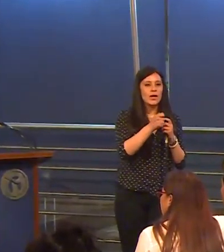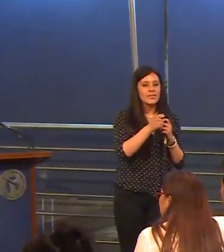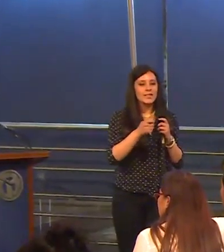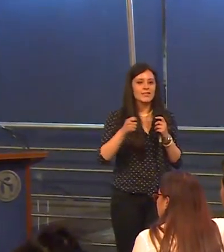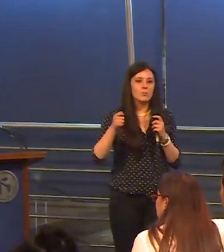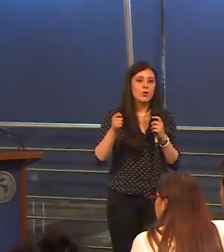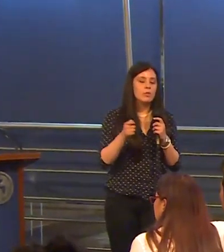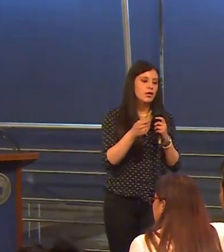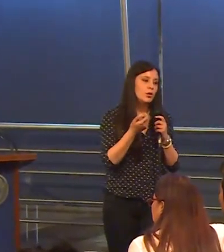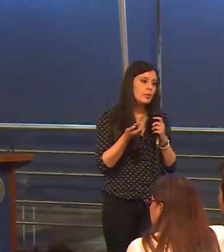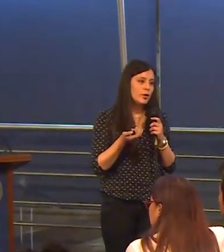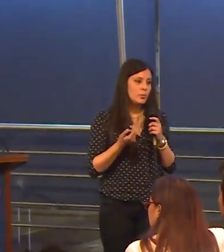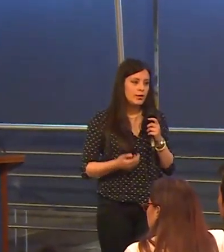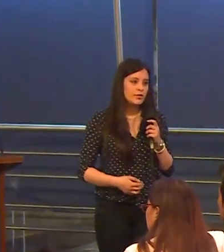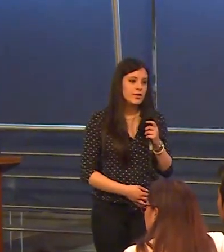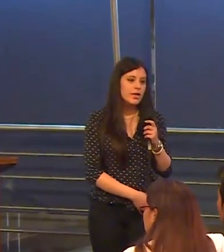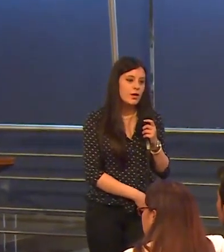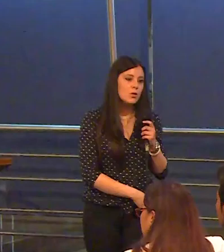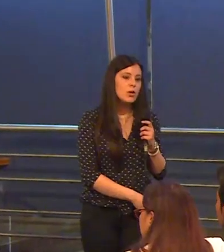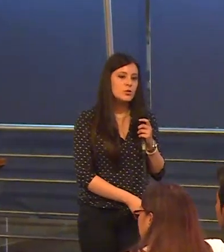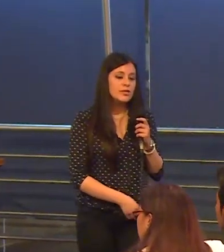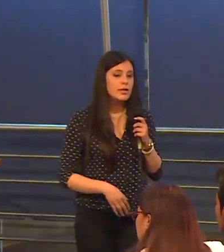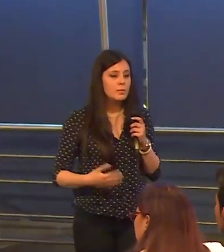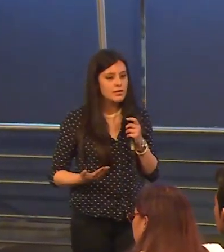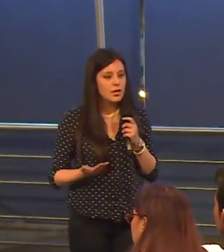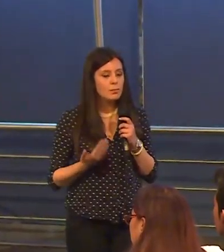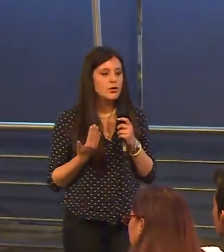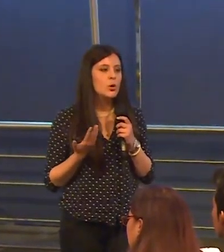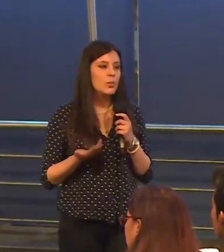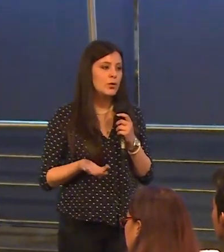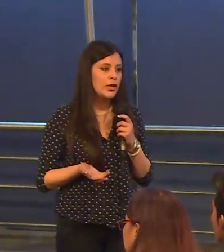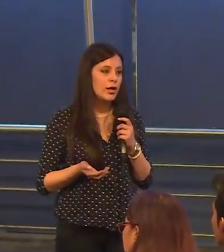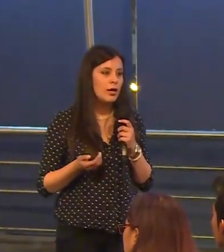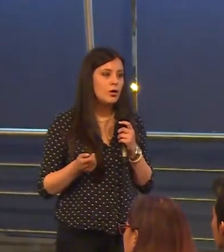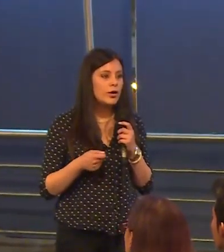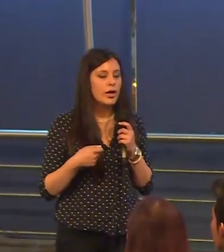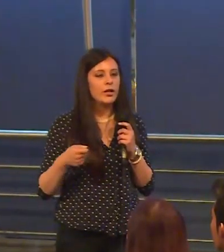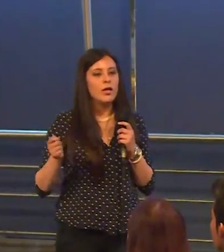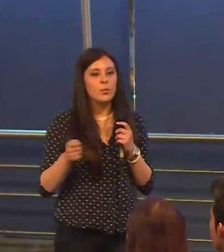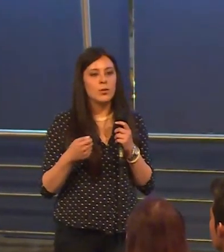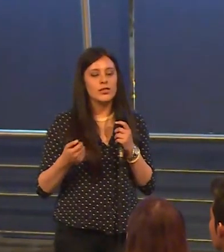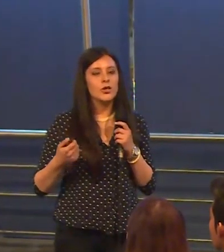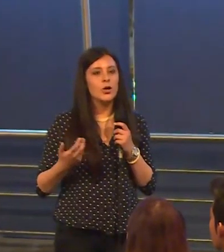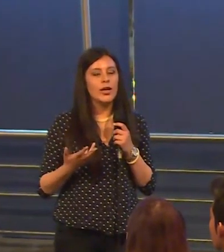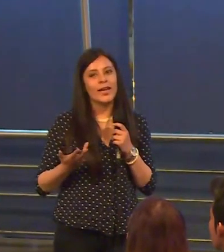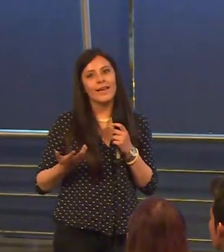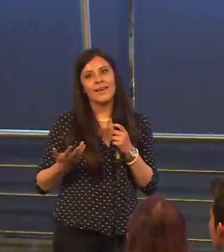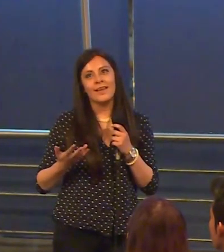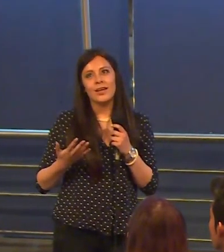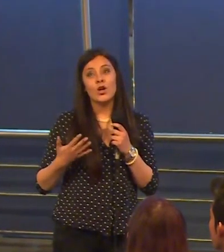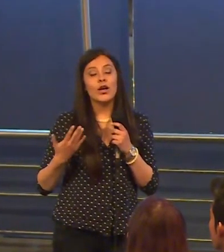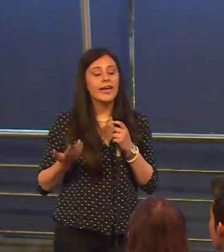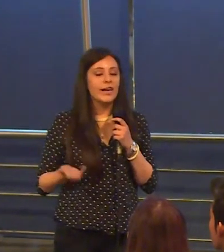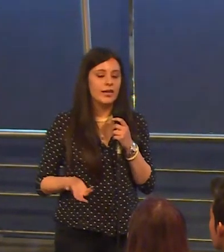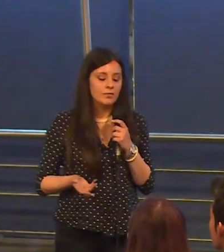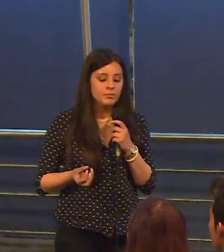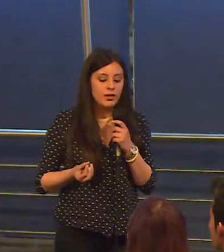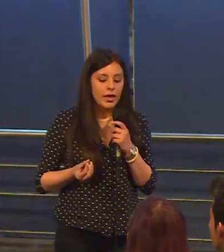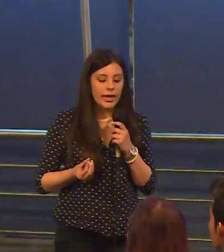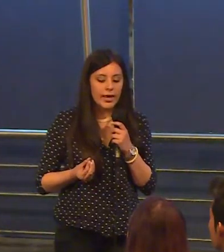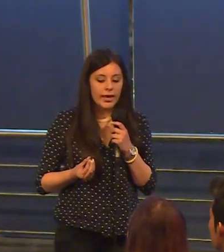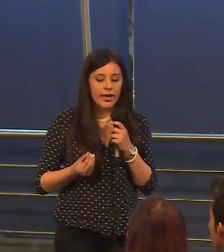cómo hacer este movimiento, pero pues debido a su discapacidad pues no podría lograr pues lo que